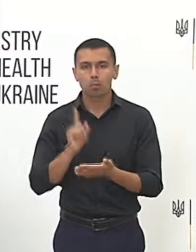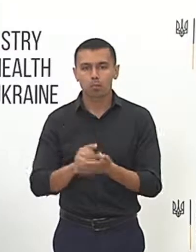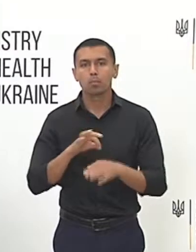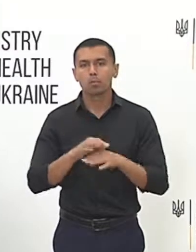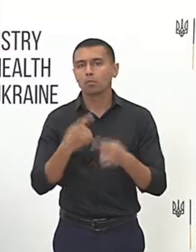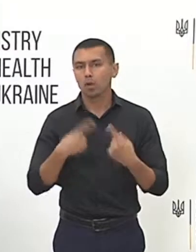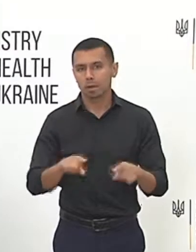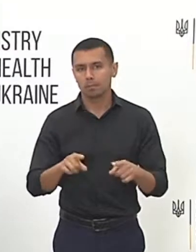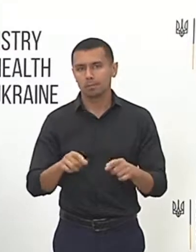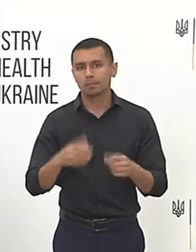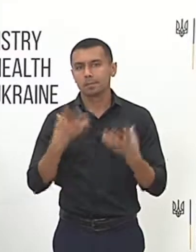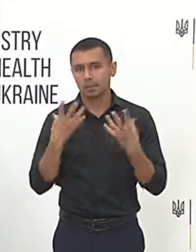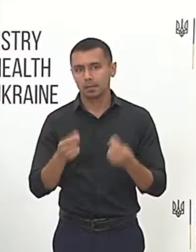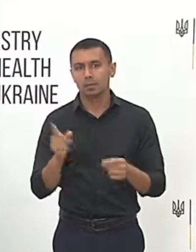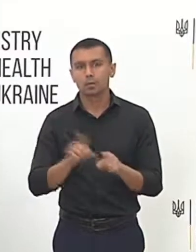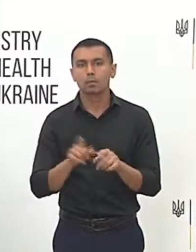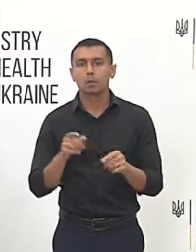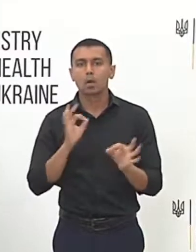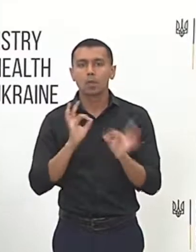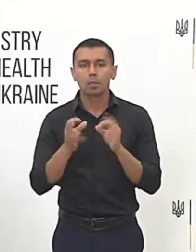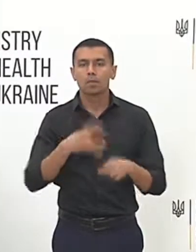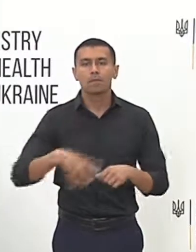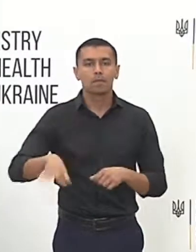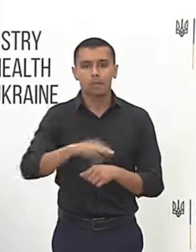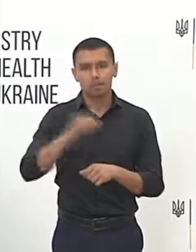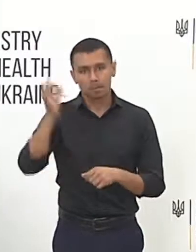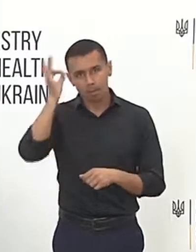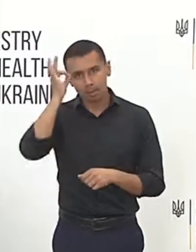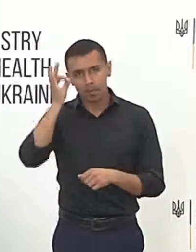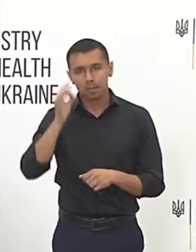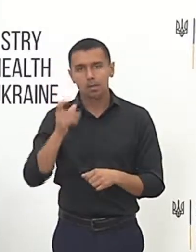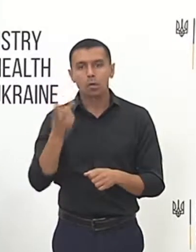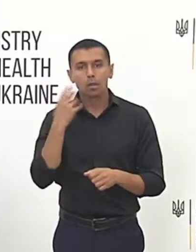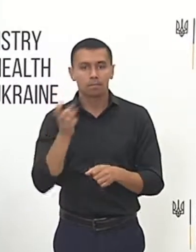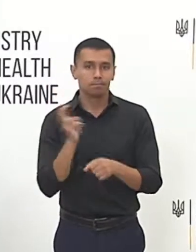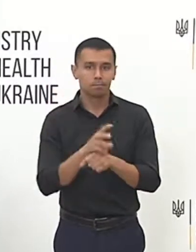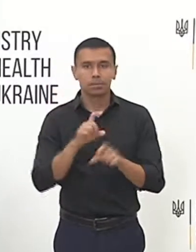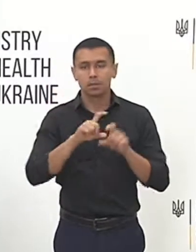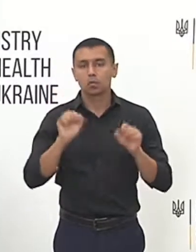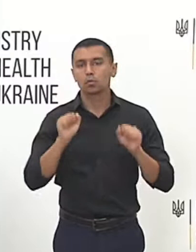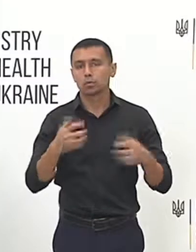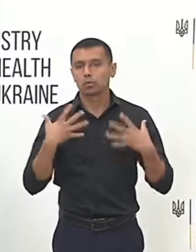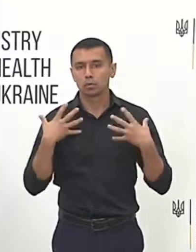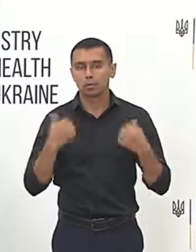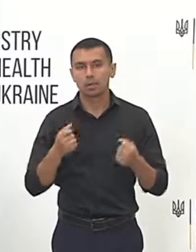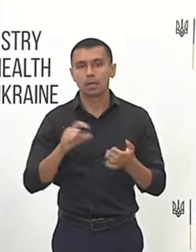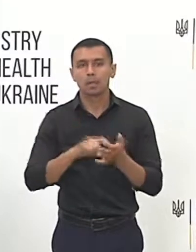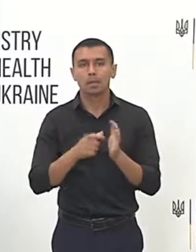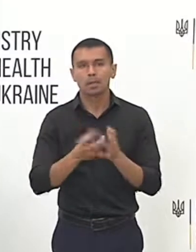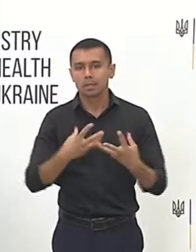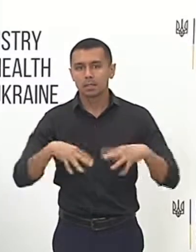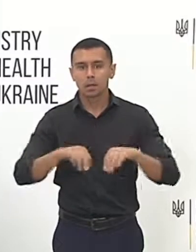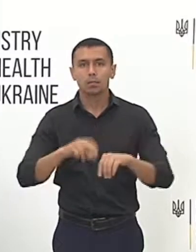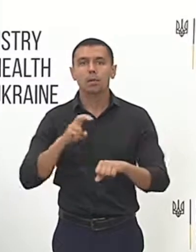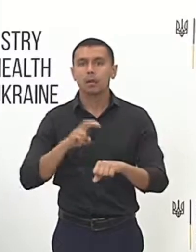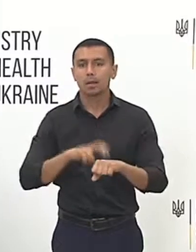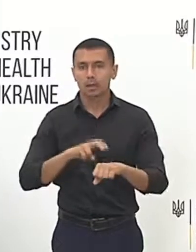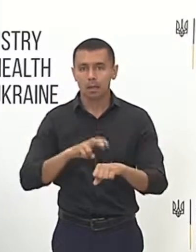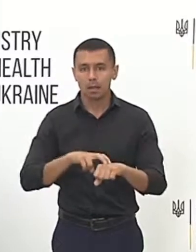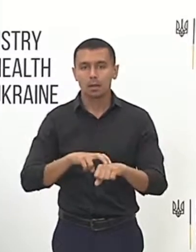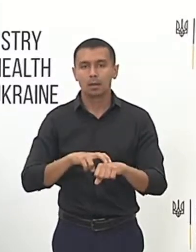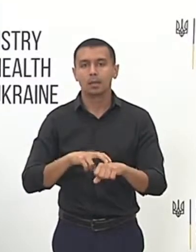день. І також рекомендуємо всім пам'ятати, при відвідуванні закладів охорони здоров'я, кабінетів сімейного